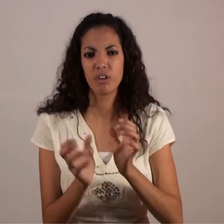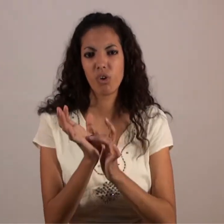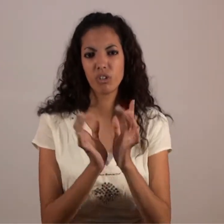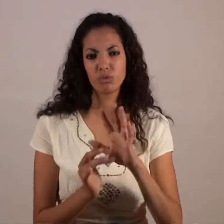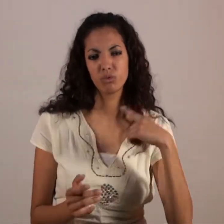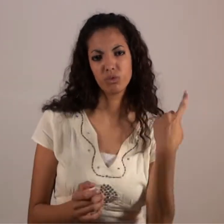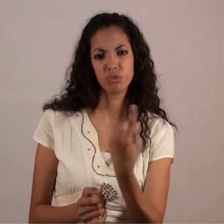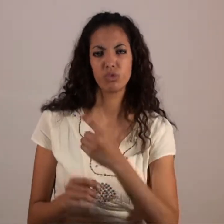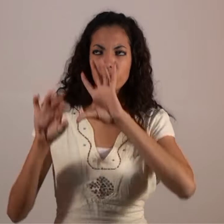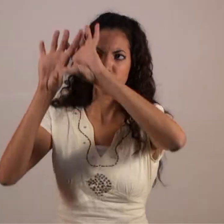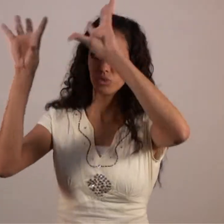cielo?